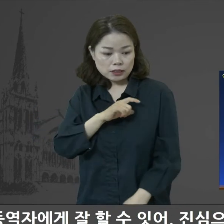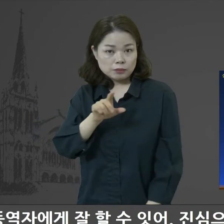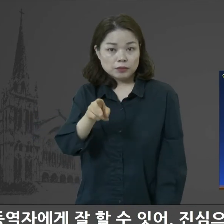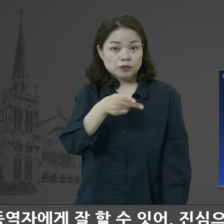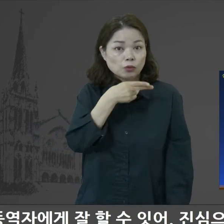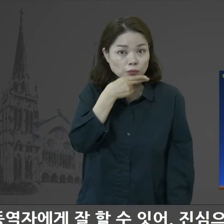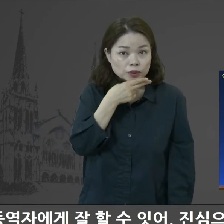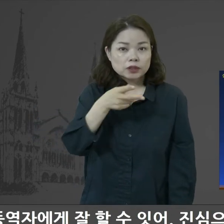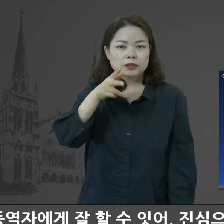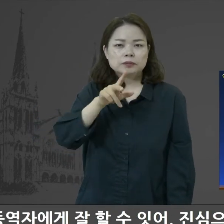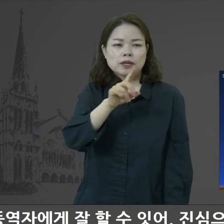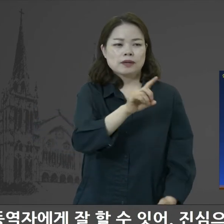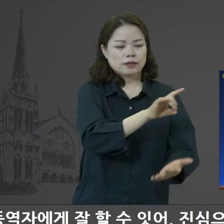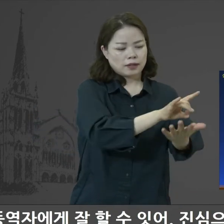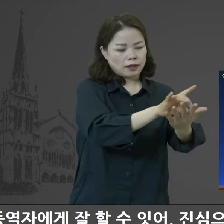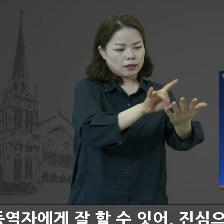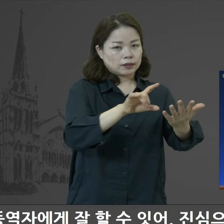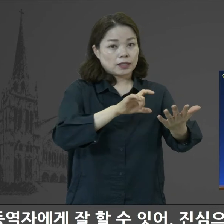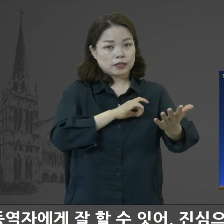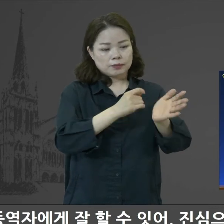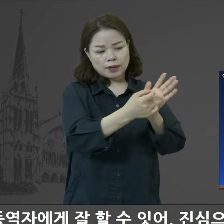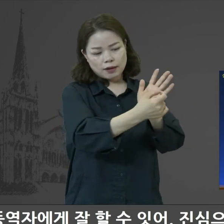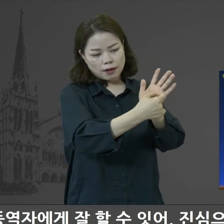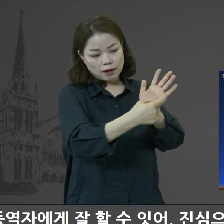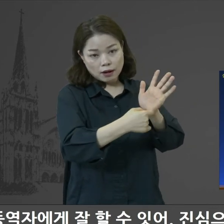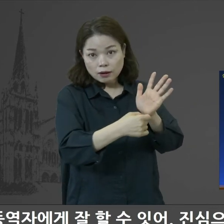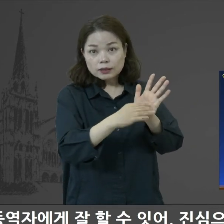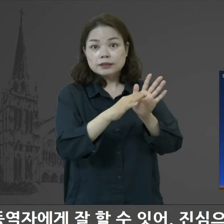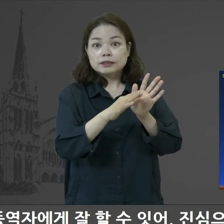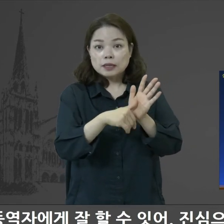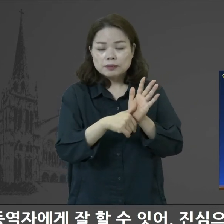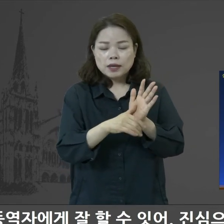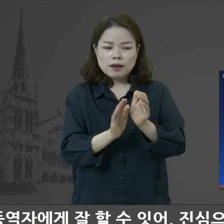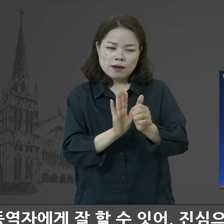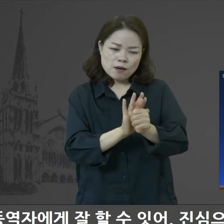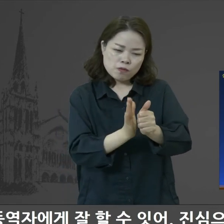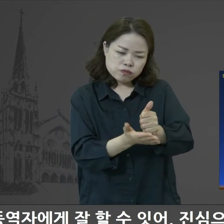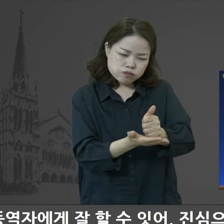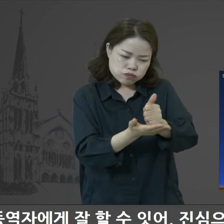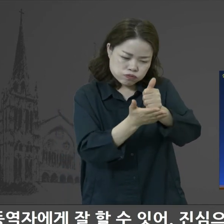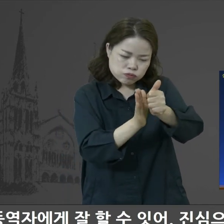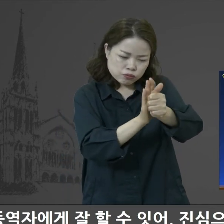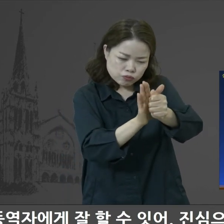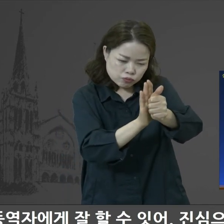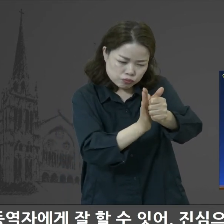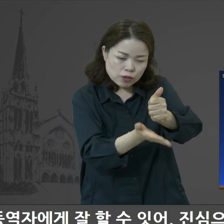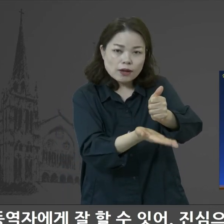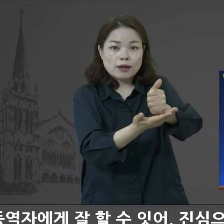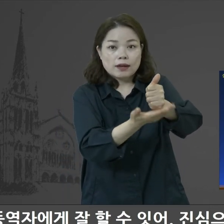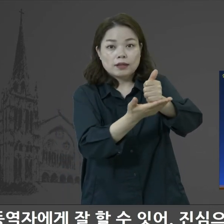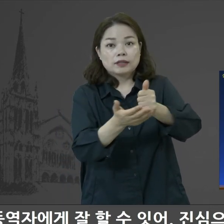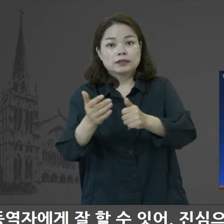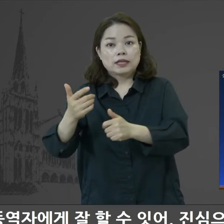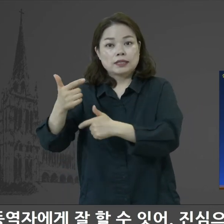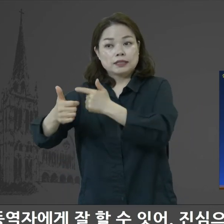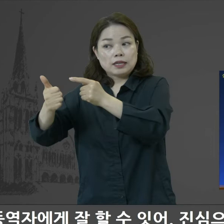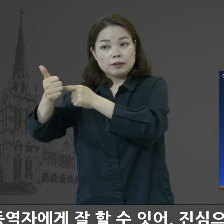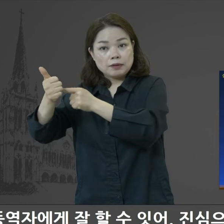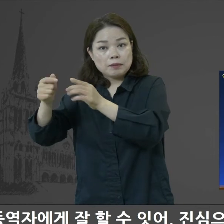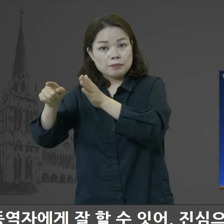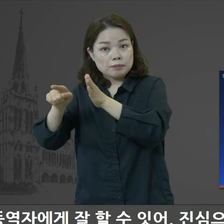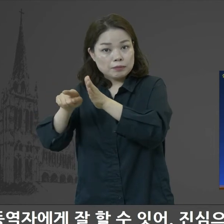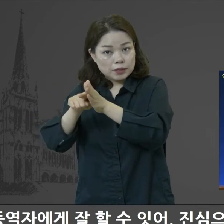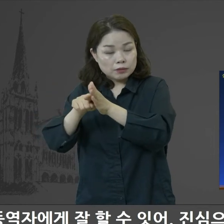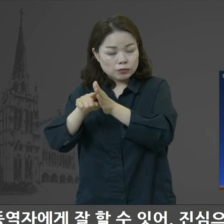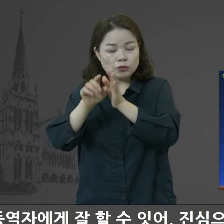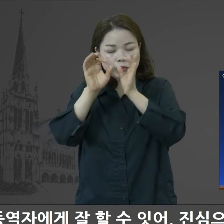않지만 한 명 한 명의 이름이 기록될 때마다 그들을 격려하고 있는 느헤미야의 모습을 믿음의 눈으로